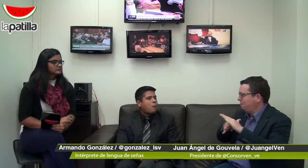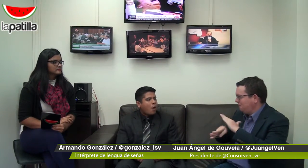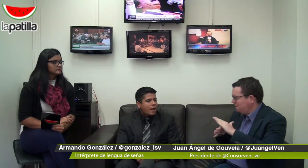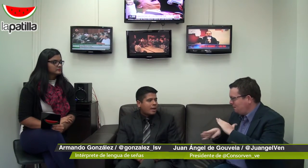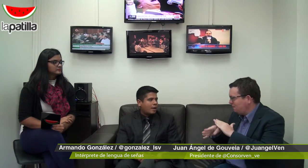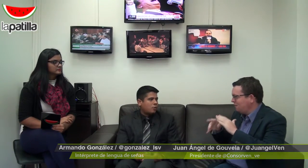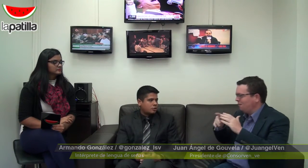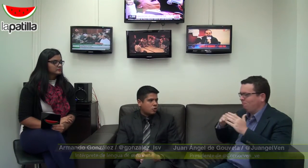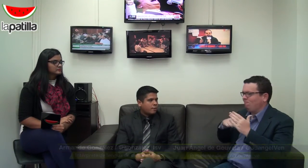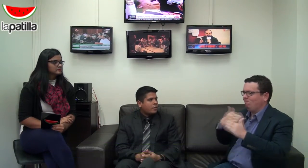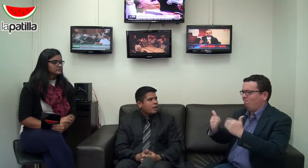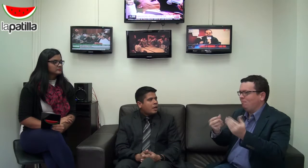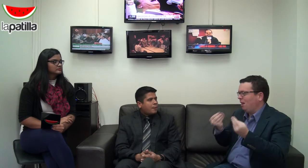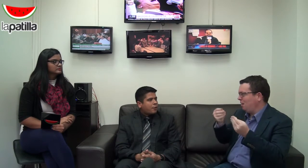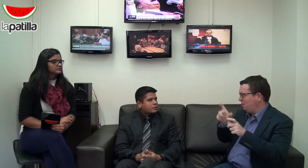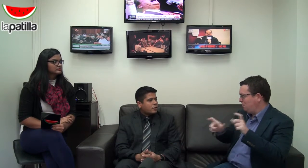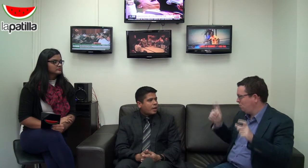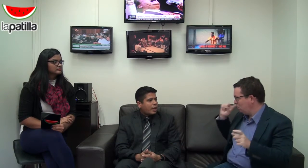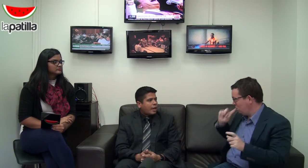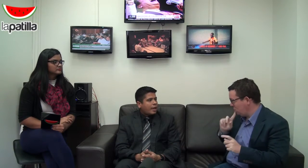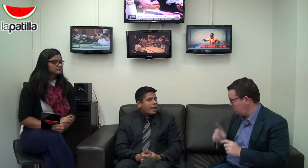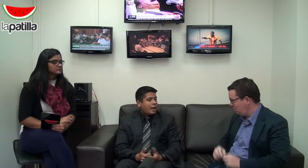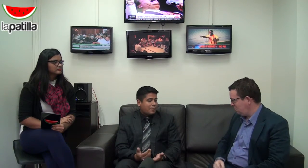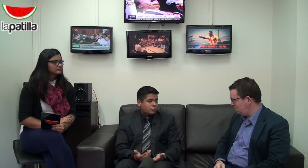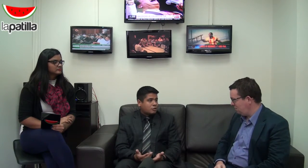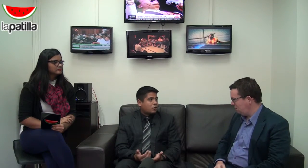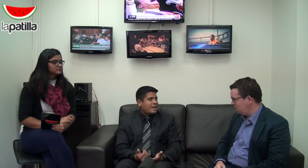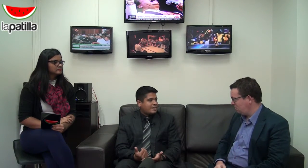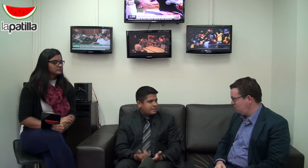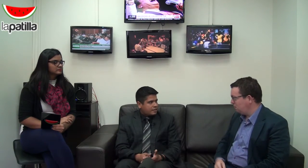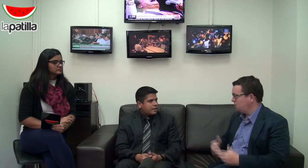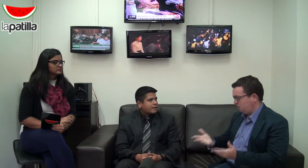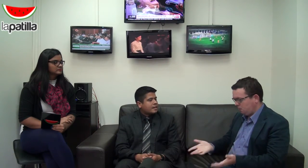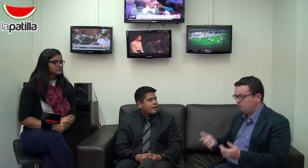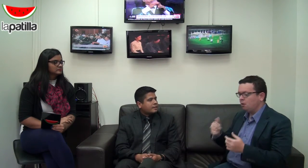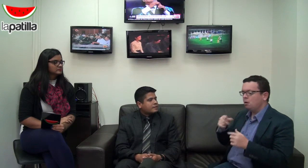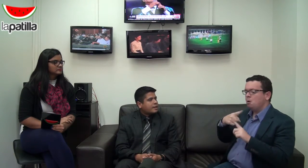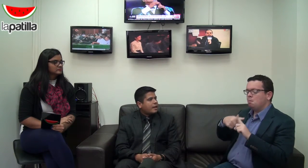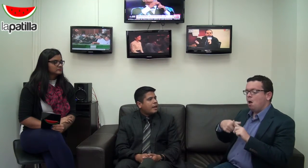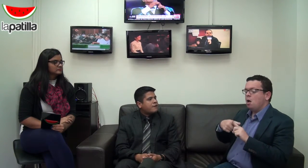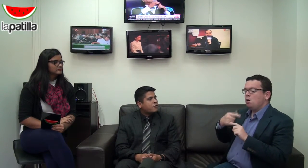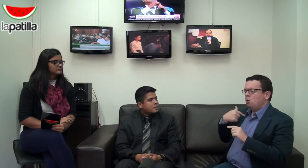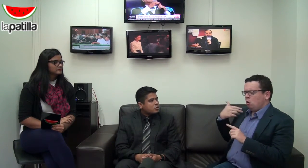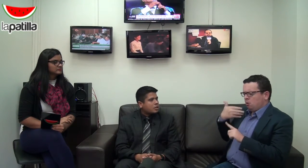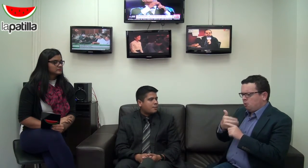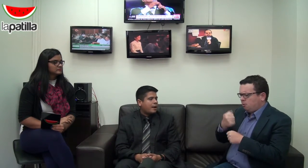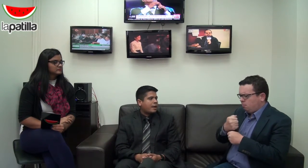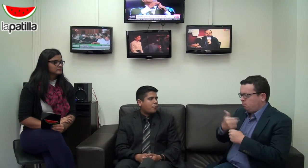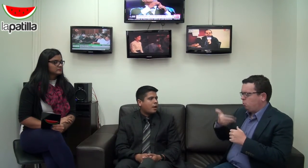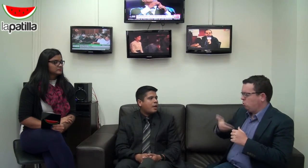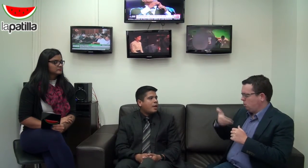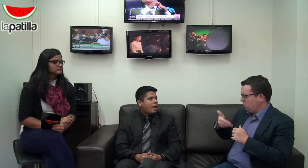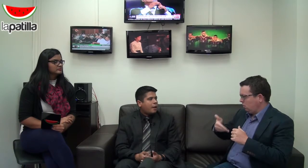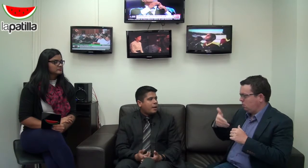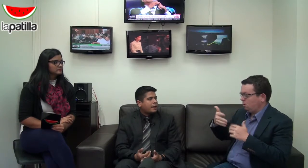buena educación. Es por eso que las personas sordas necesitan que se les garantice la información de tal manera que puedan ver